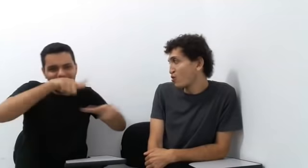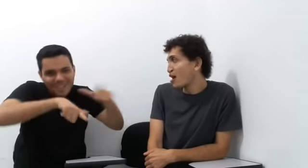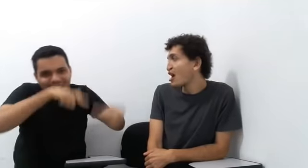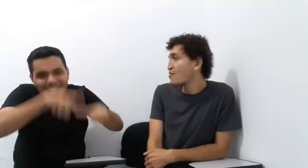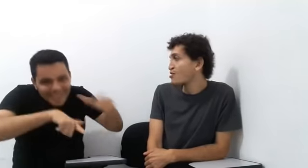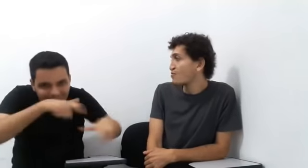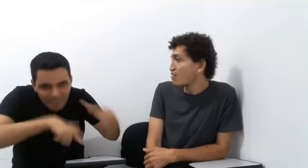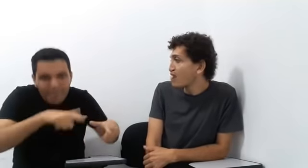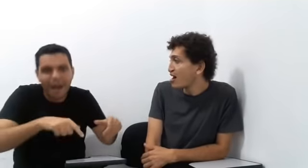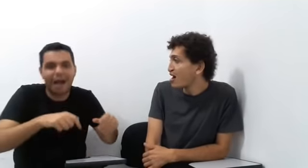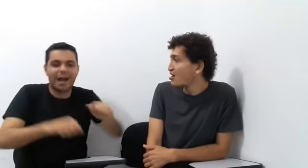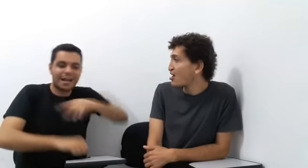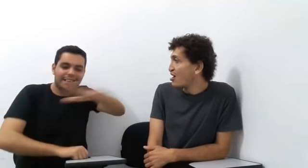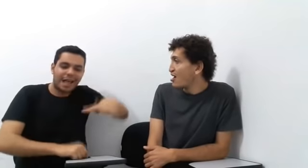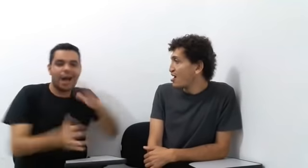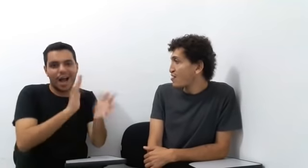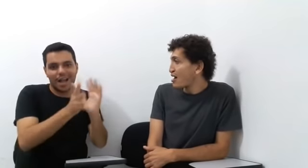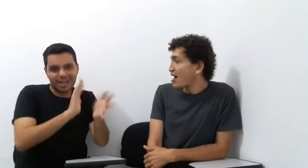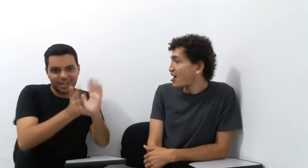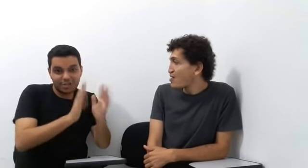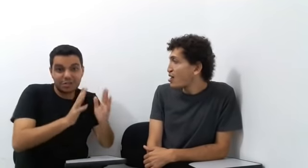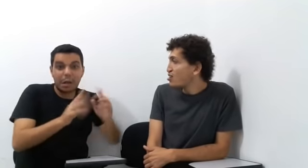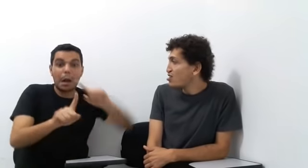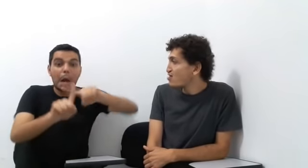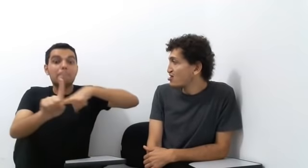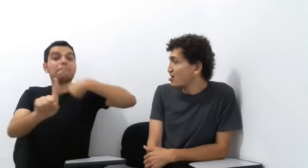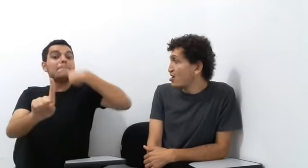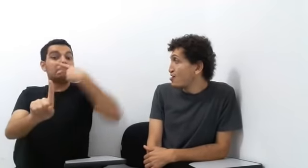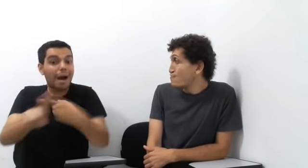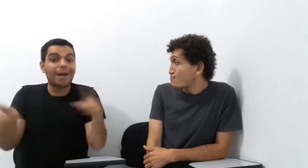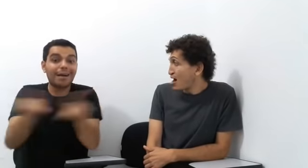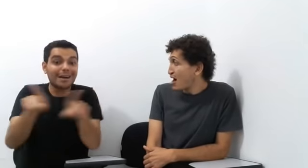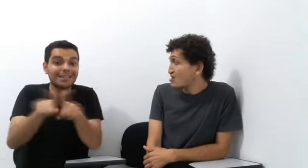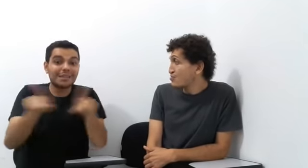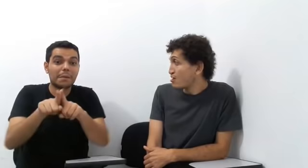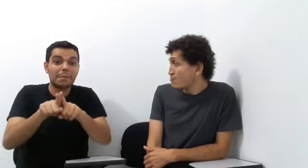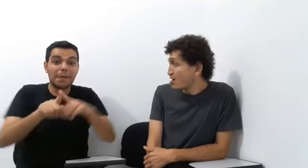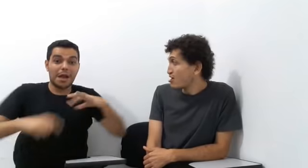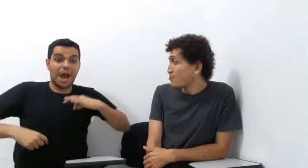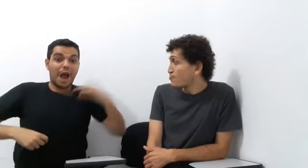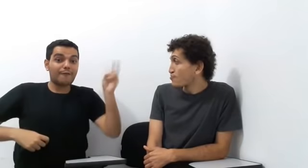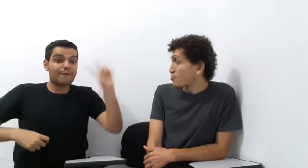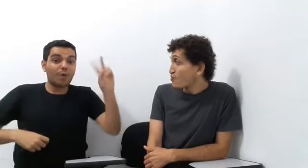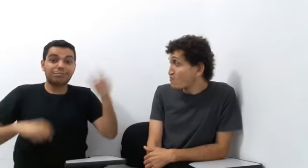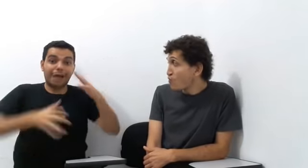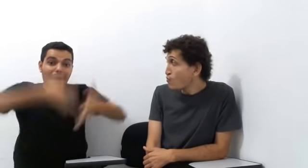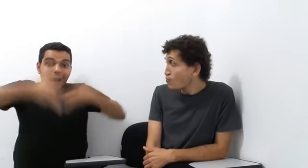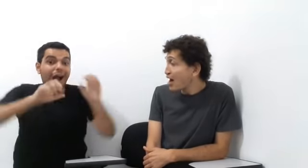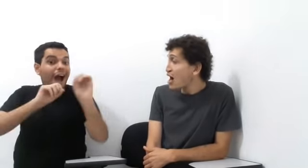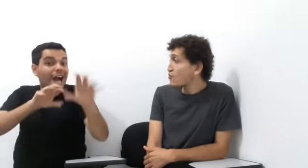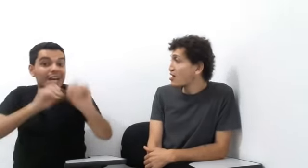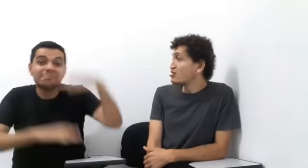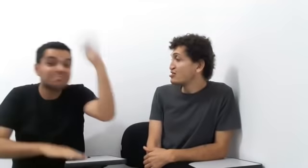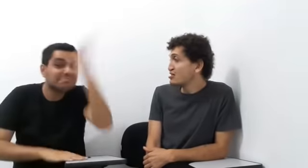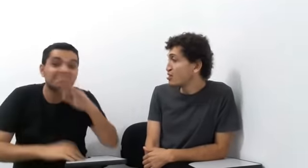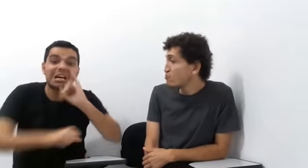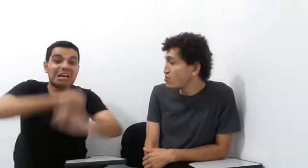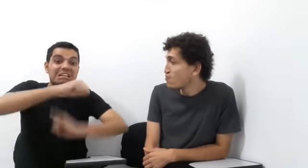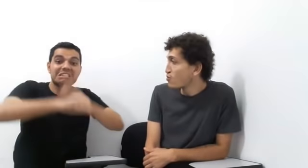profissionais, né? Trabalham na área da Libras, mas também voluntário, né? Precisamos de